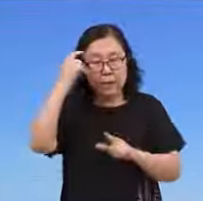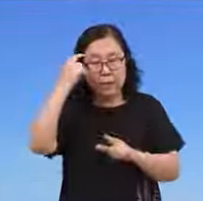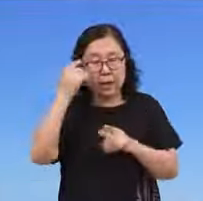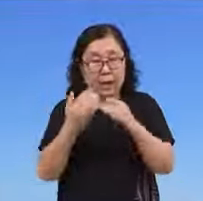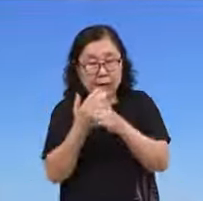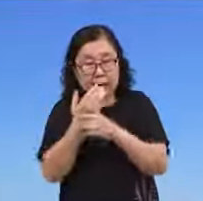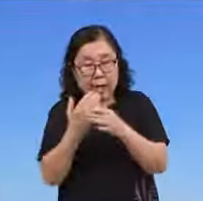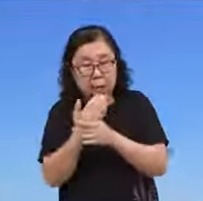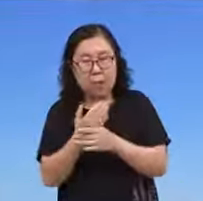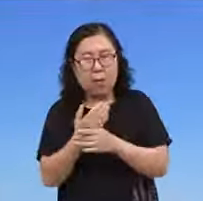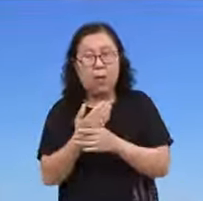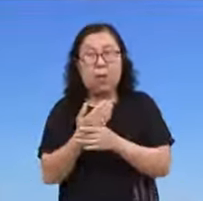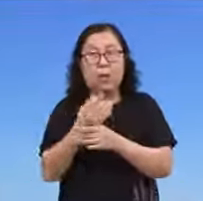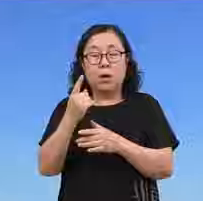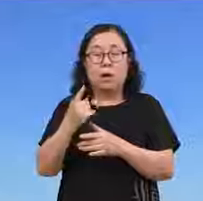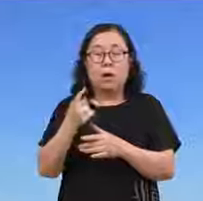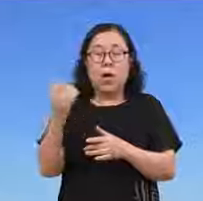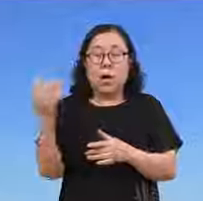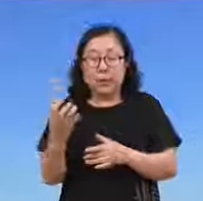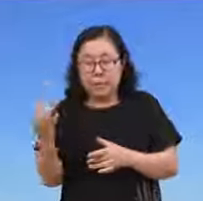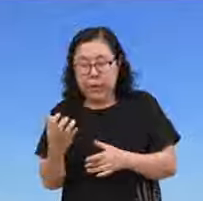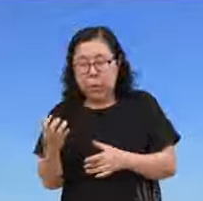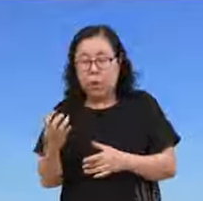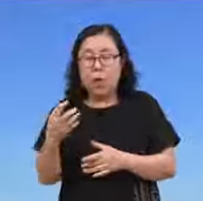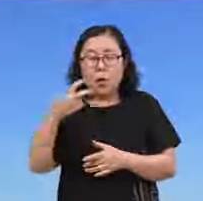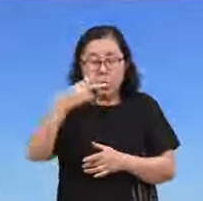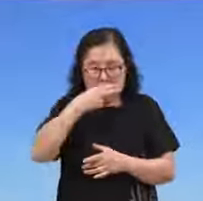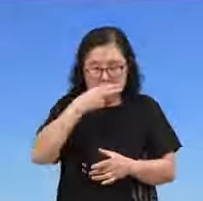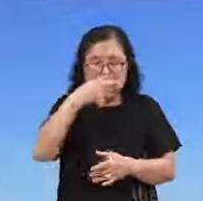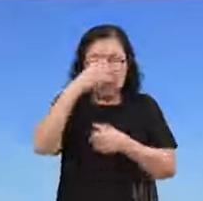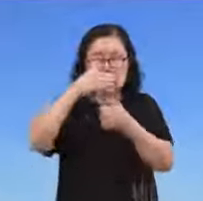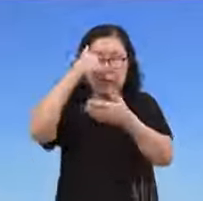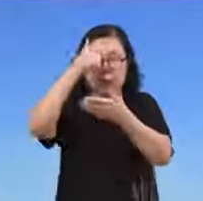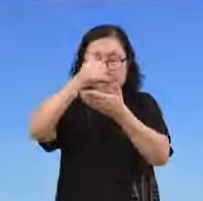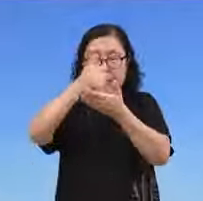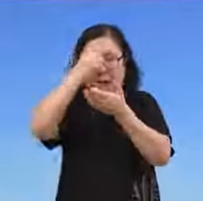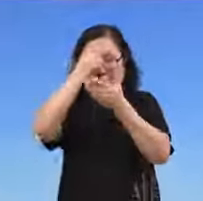아파하고 신음하면서 금식하며 하나님께 매달리며 은혜를 구하는,